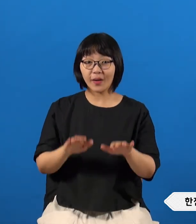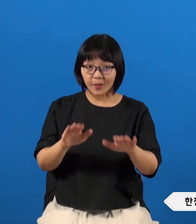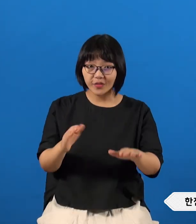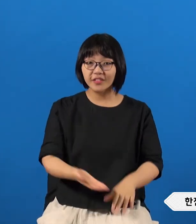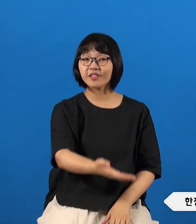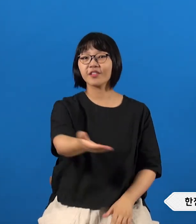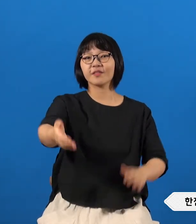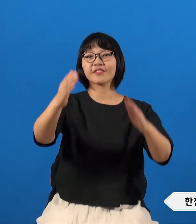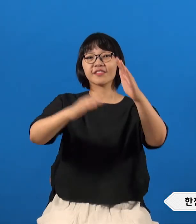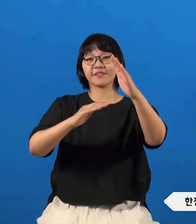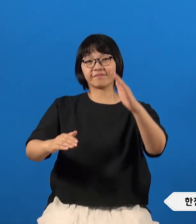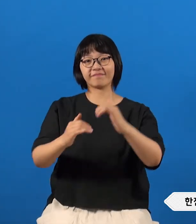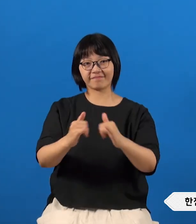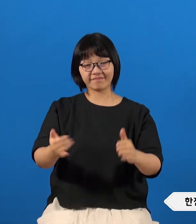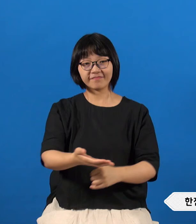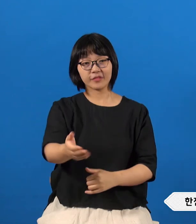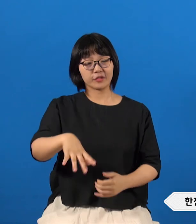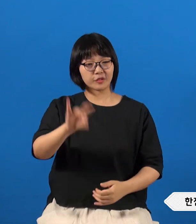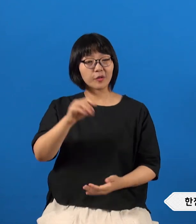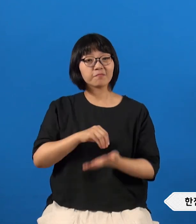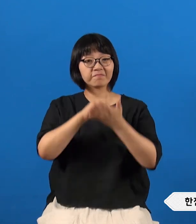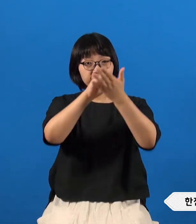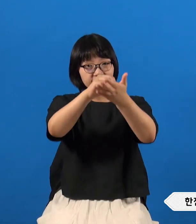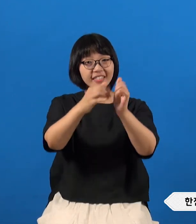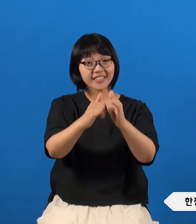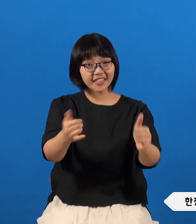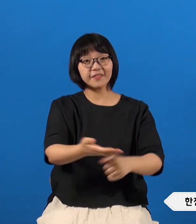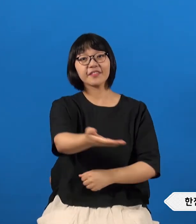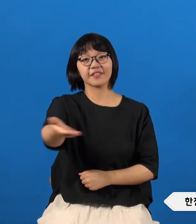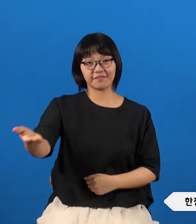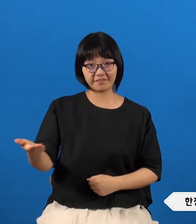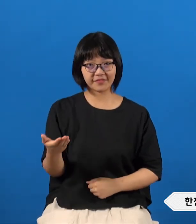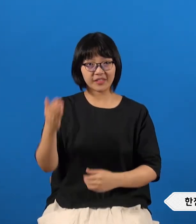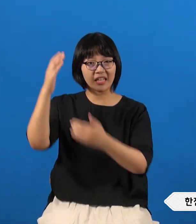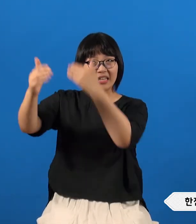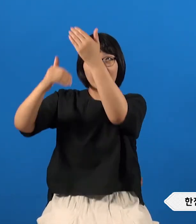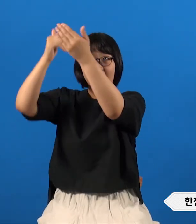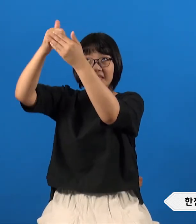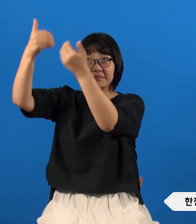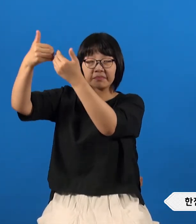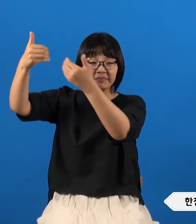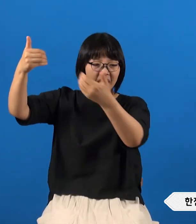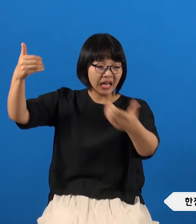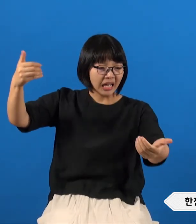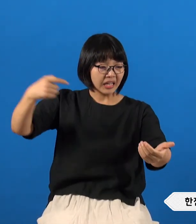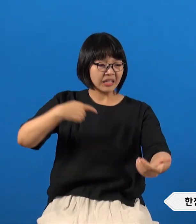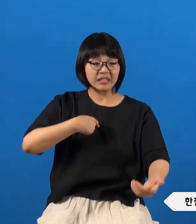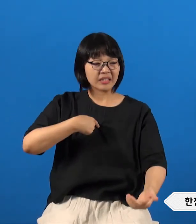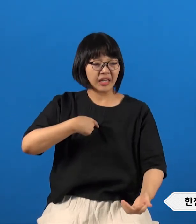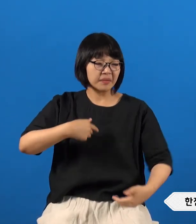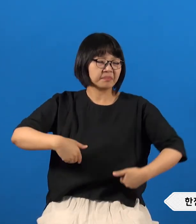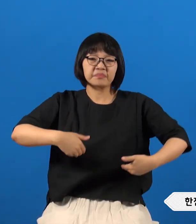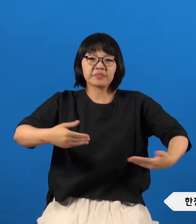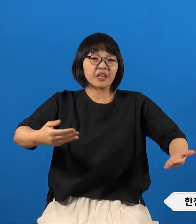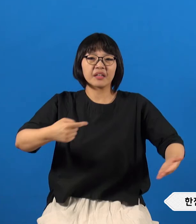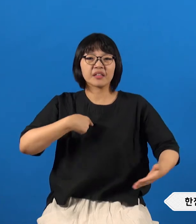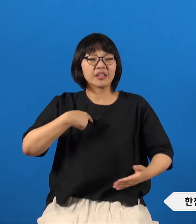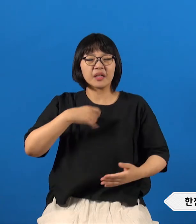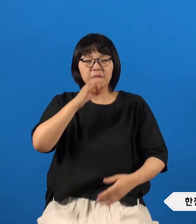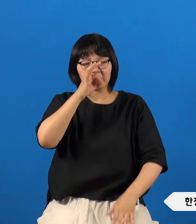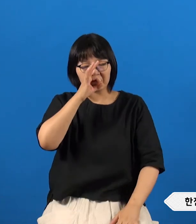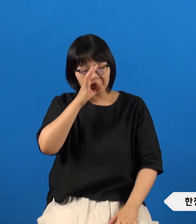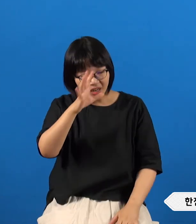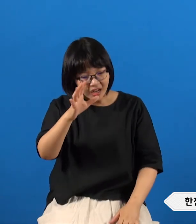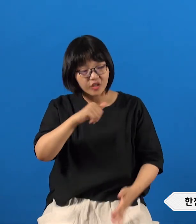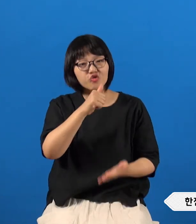오늘 우리 성도들, VIP들, 하나님 떠나면 나는 아무것도 할 수 없는 죄인인